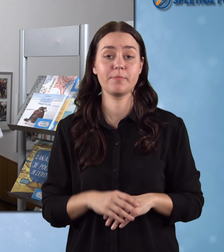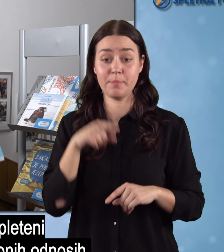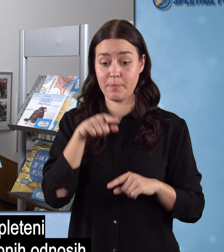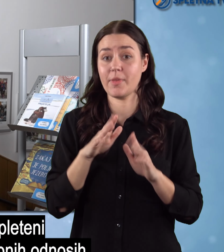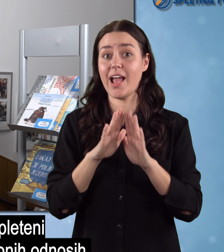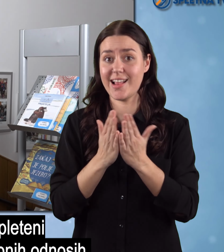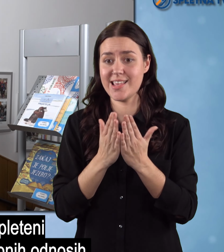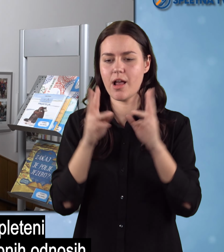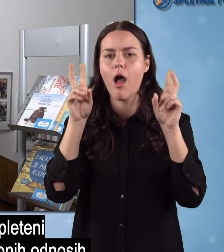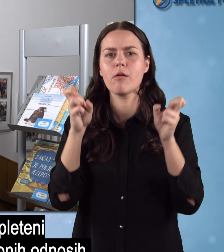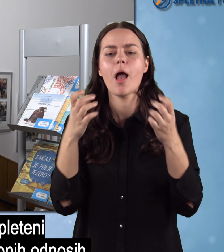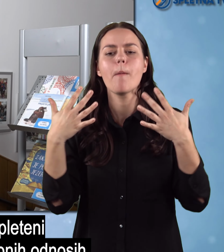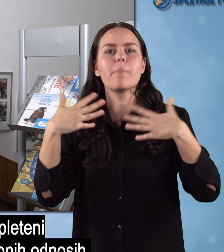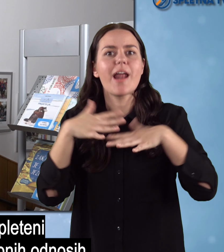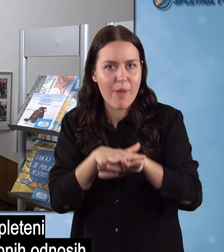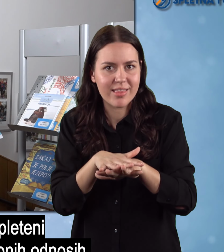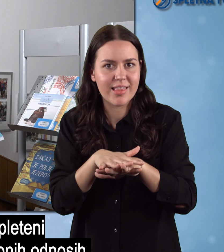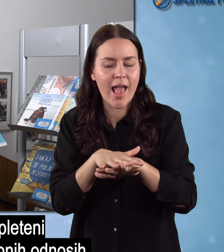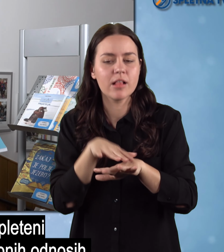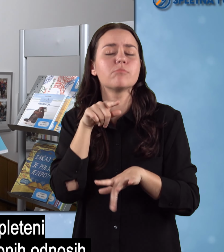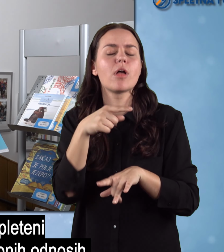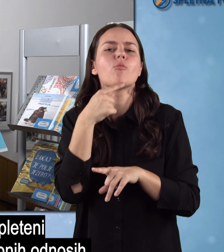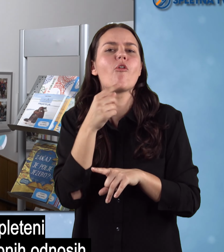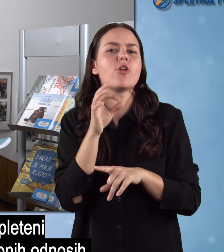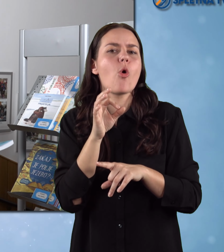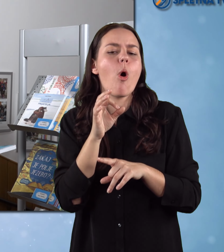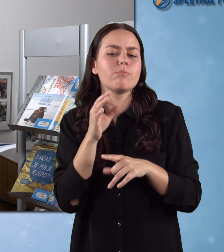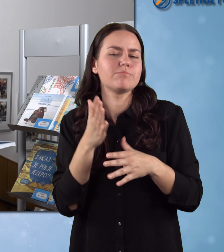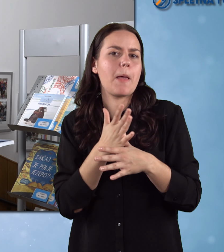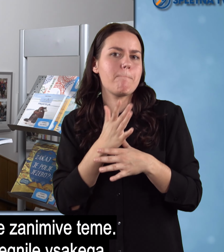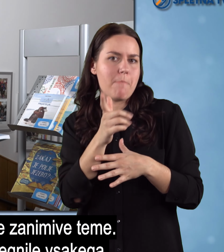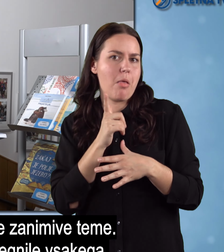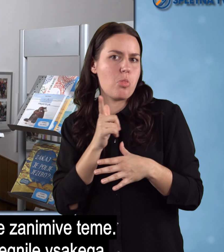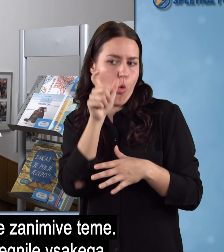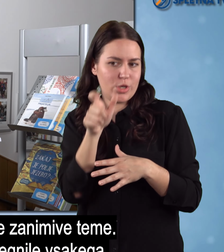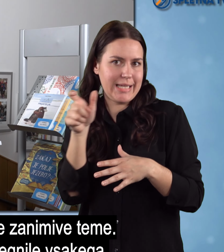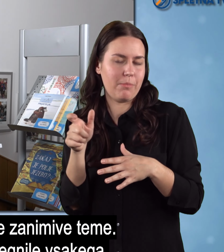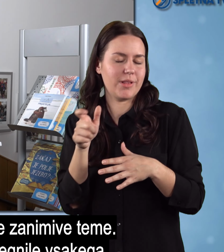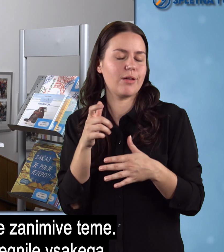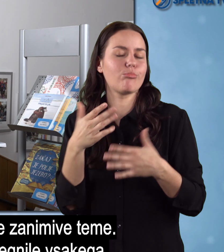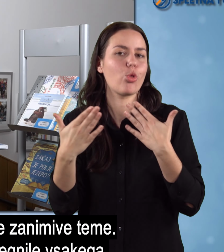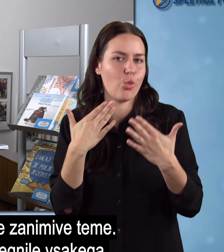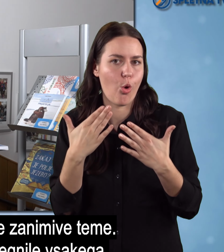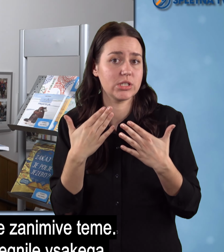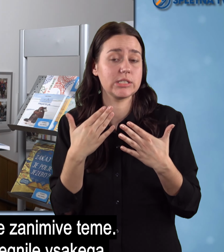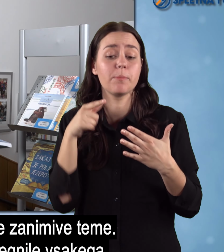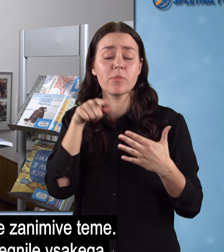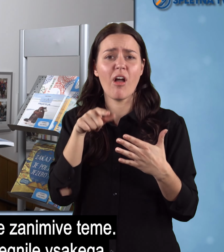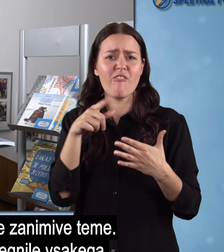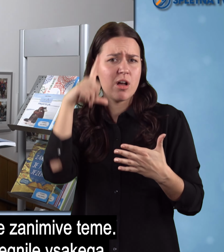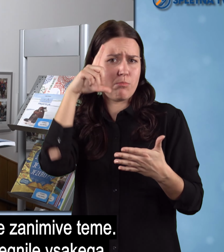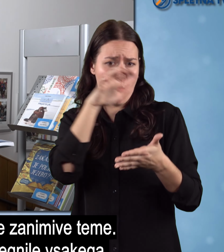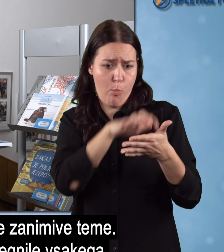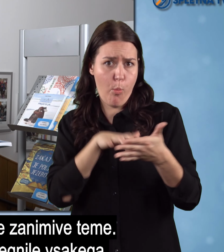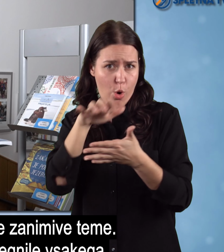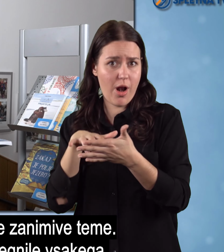Knjiga Prepleteni govori o medosebnih odnosih, in sicer so v poglavjih